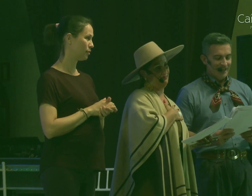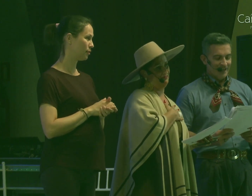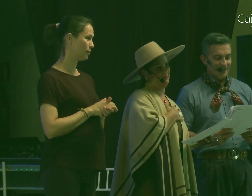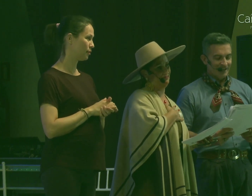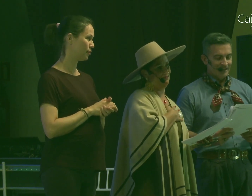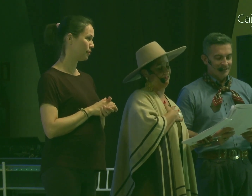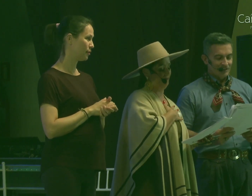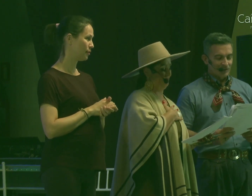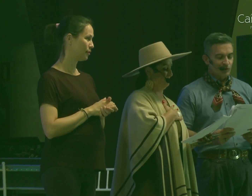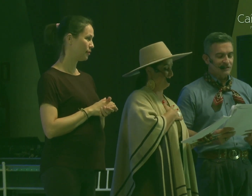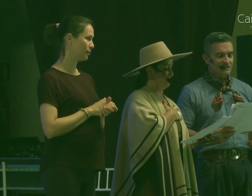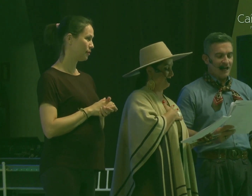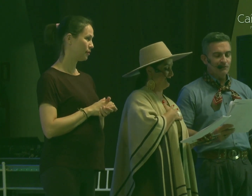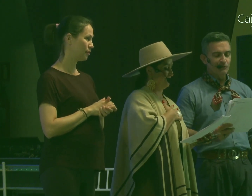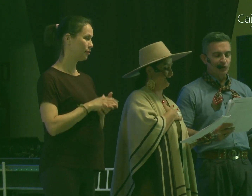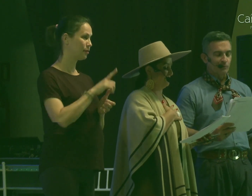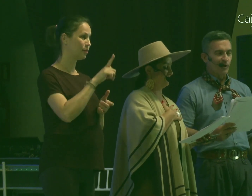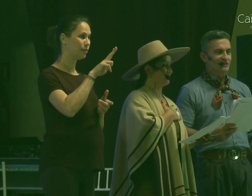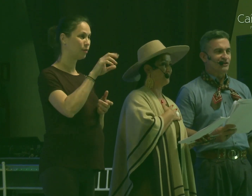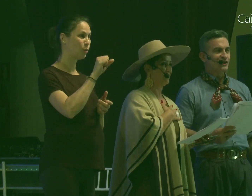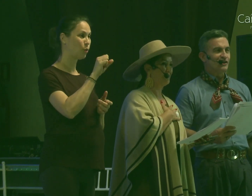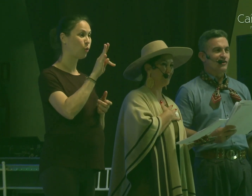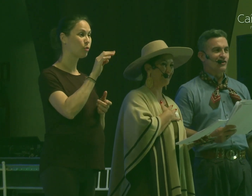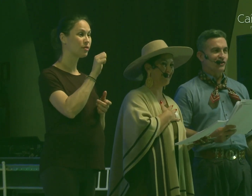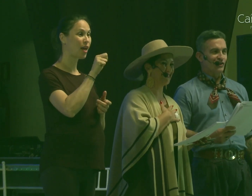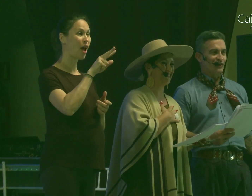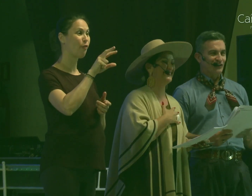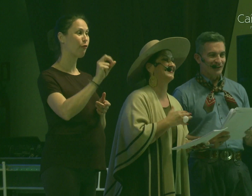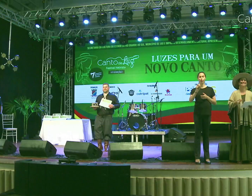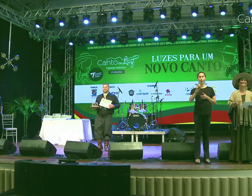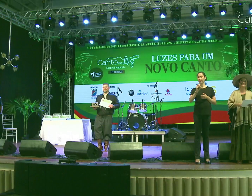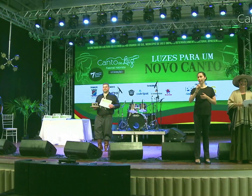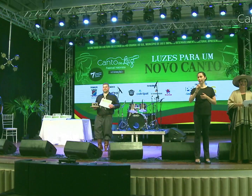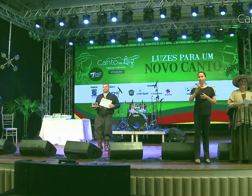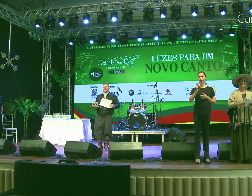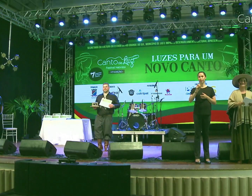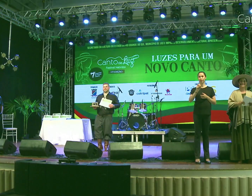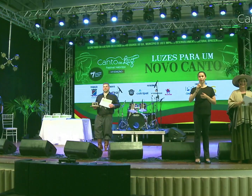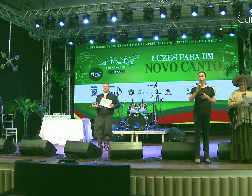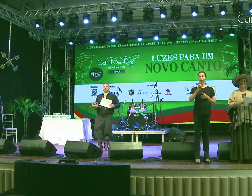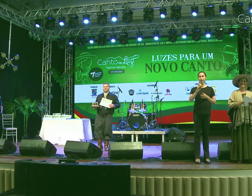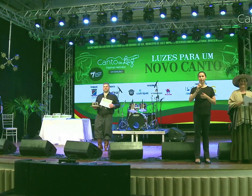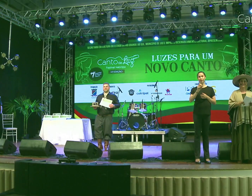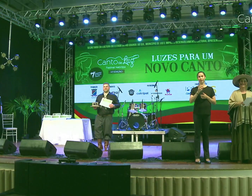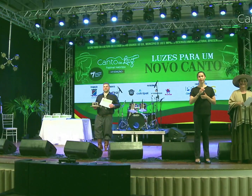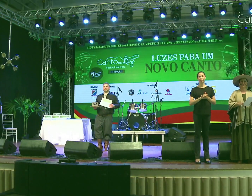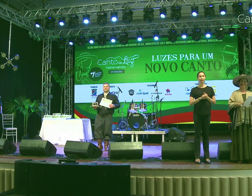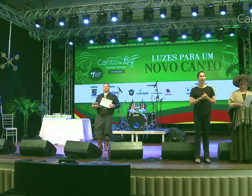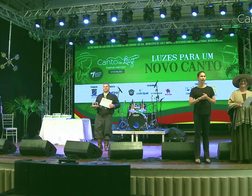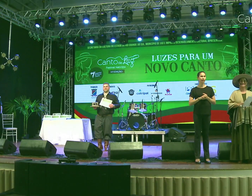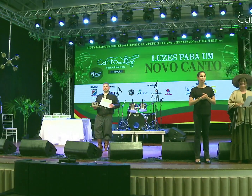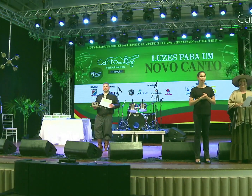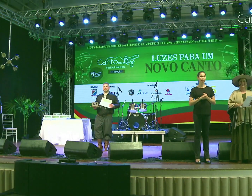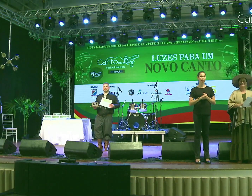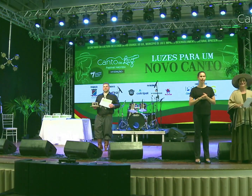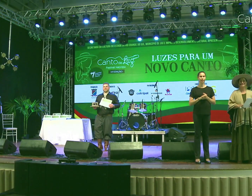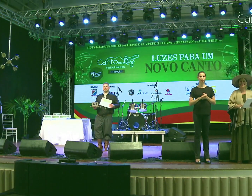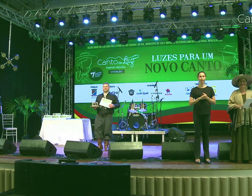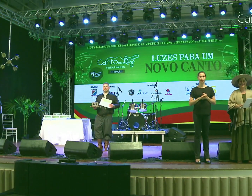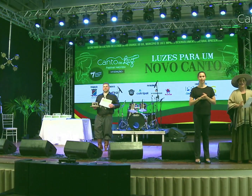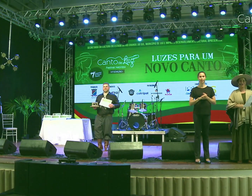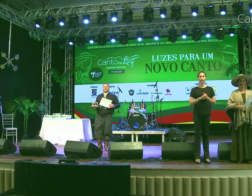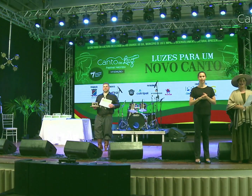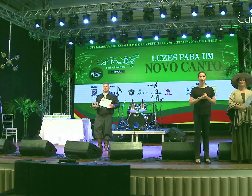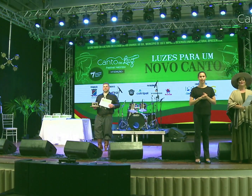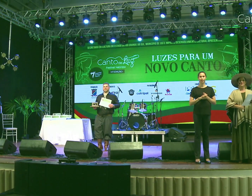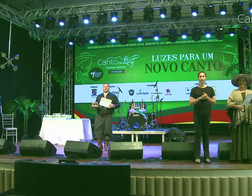é Gustavo Brodinho. Deve estar ouvindo nesse momento, Gustavo Brodinho. Me parece que deve pegar